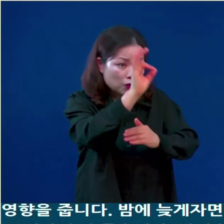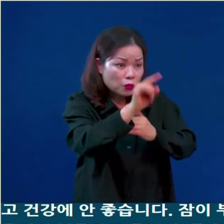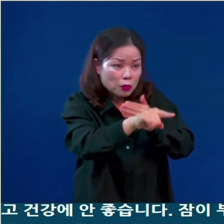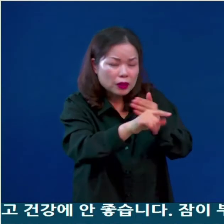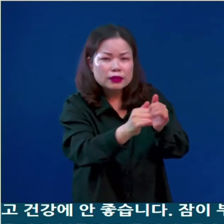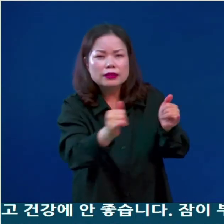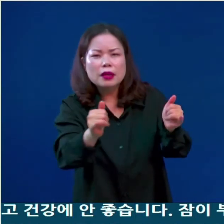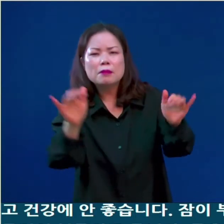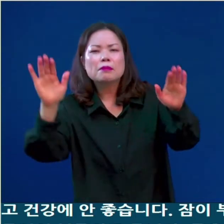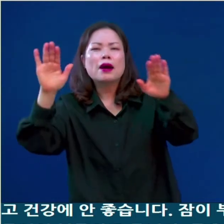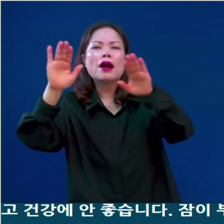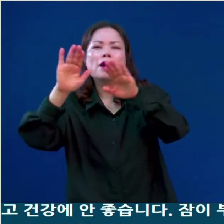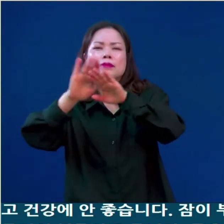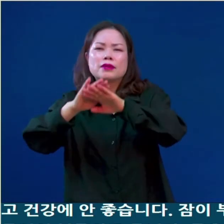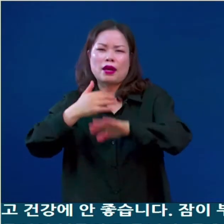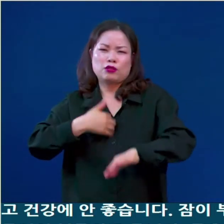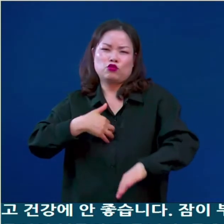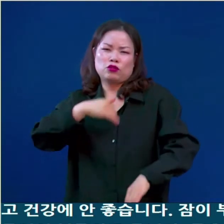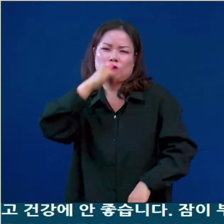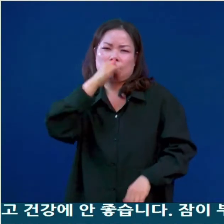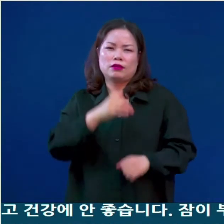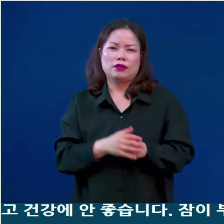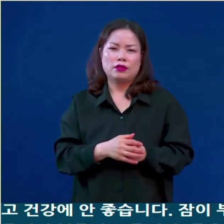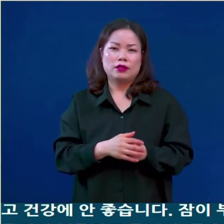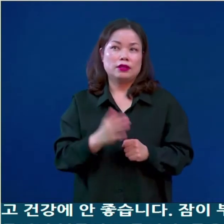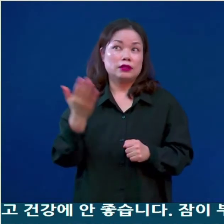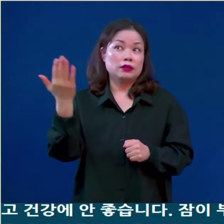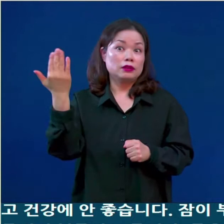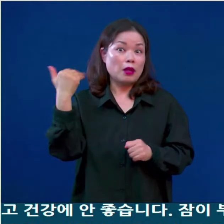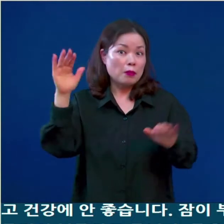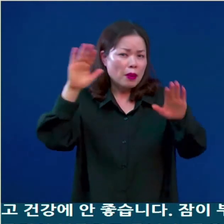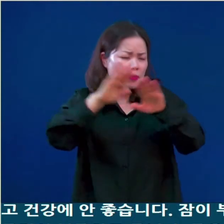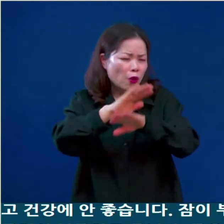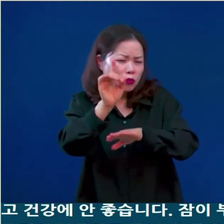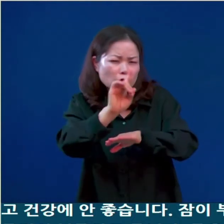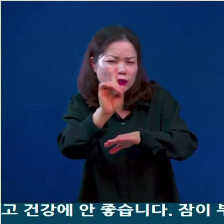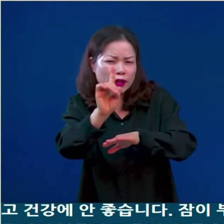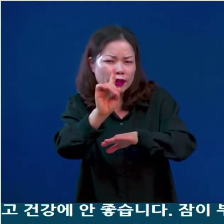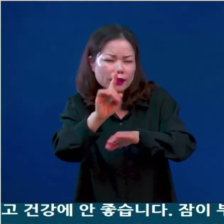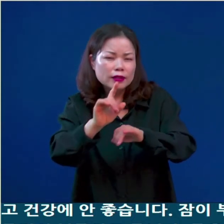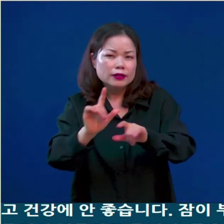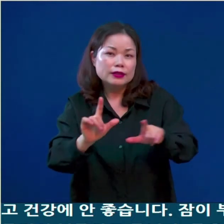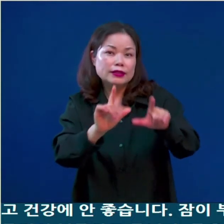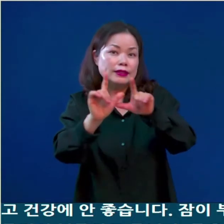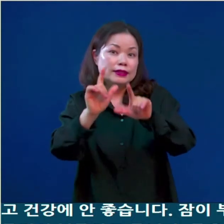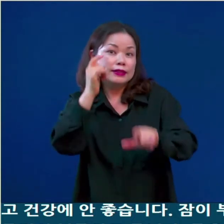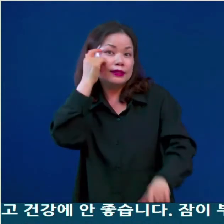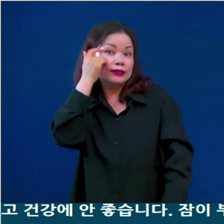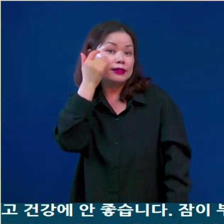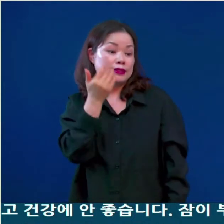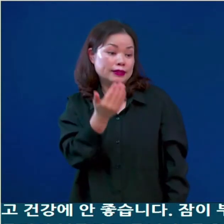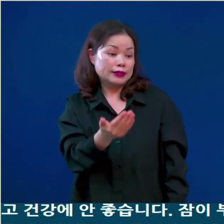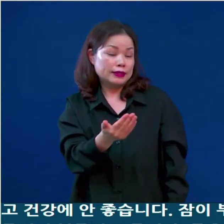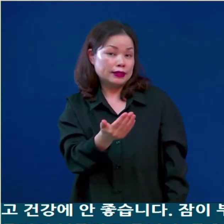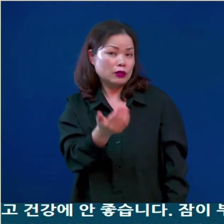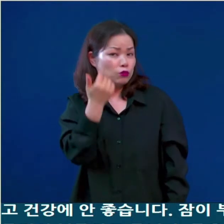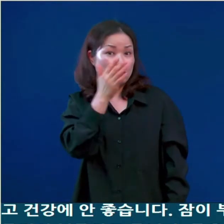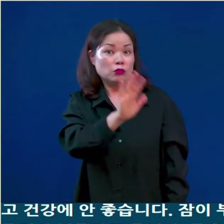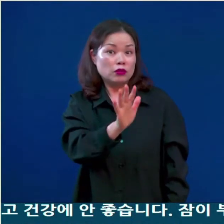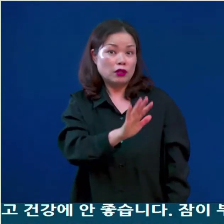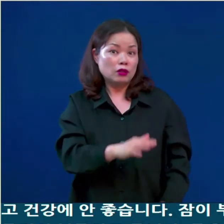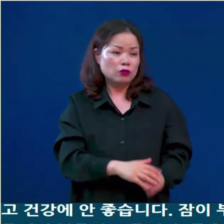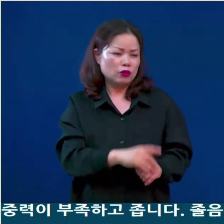그 사람의 밤을 알 수가 있습니다. 지난 밤에 어떻게 보냈는지 물어보지